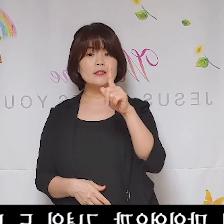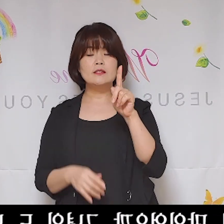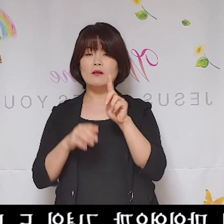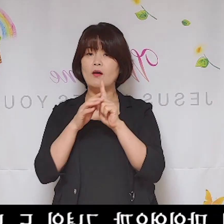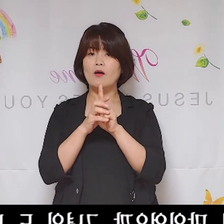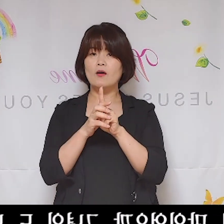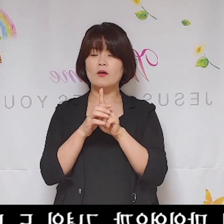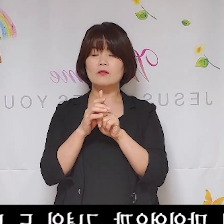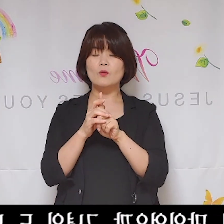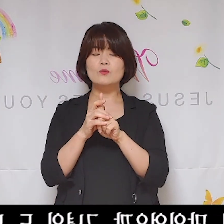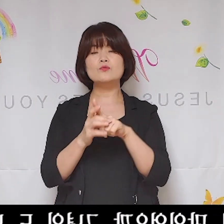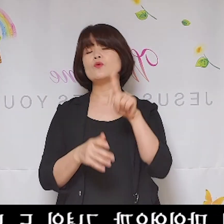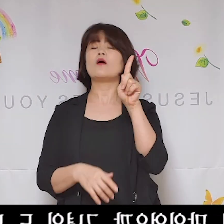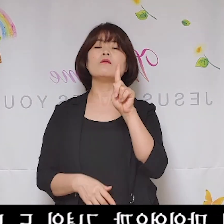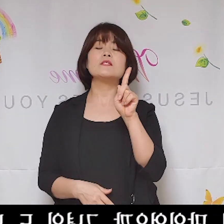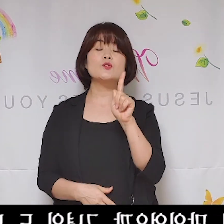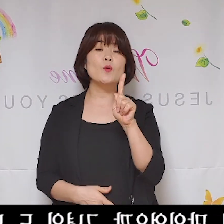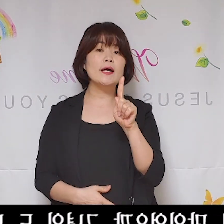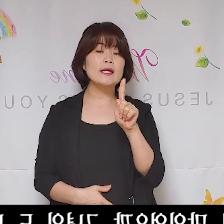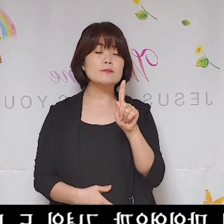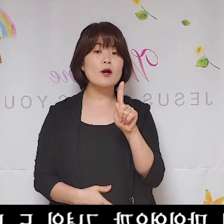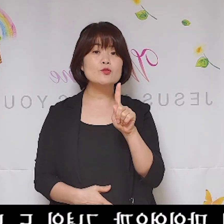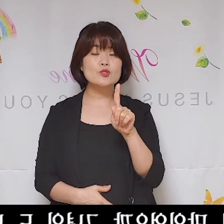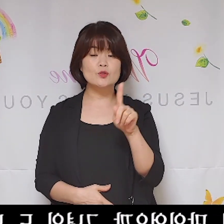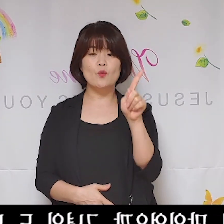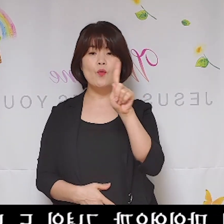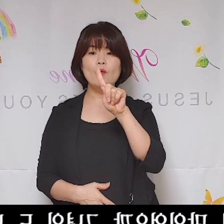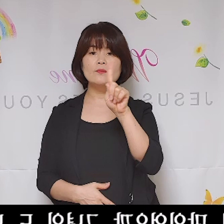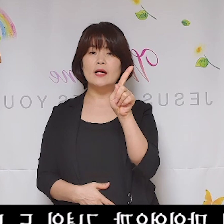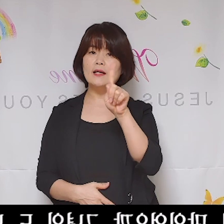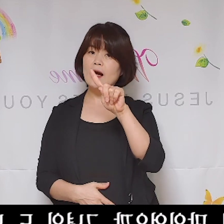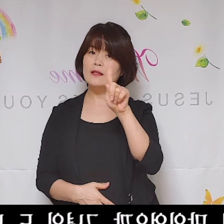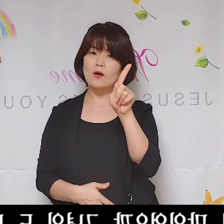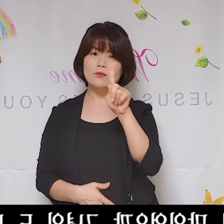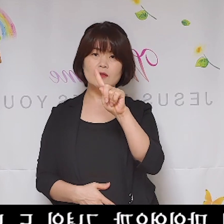어떤은 오른손 검지손가락을 펴주시고 약간